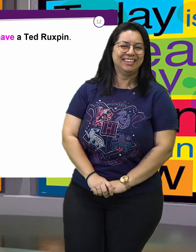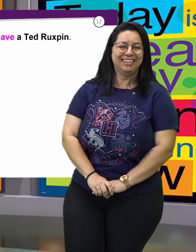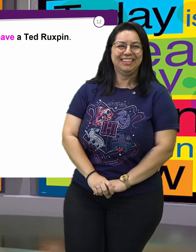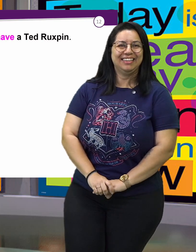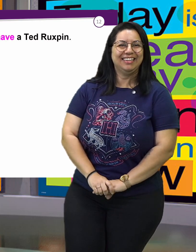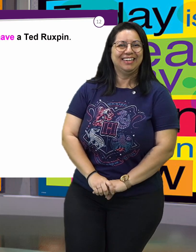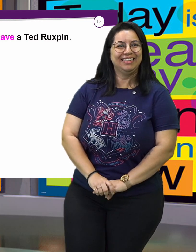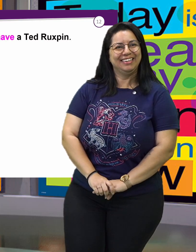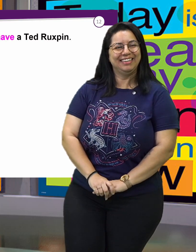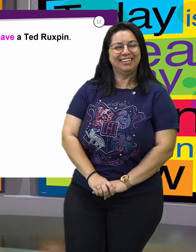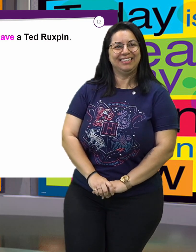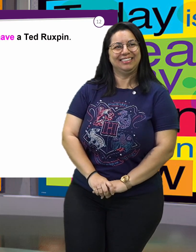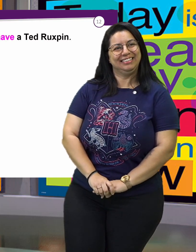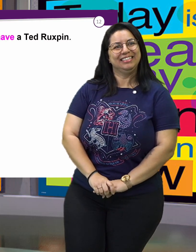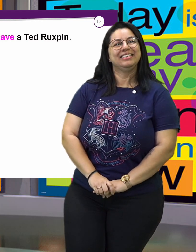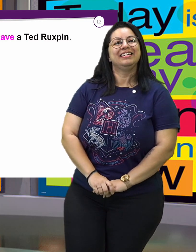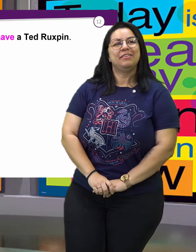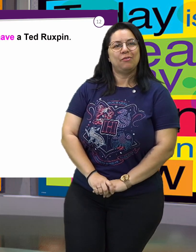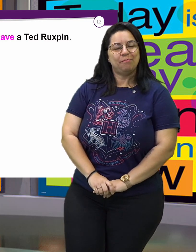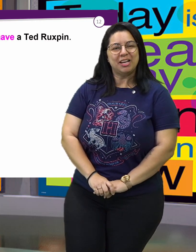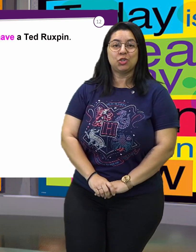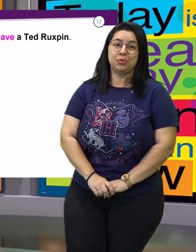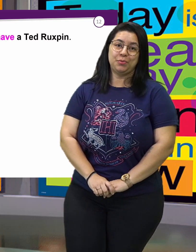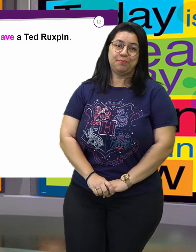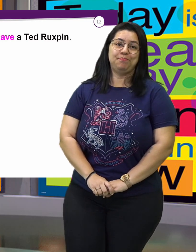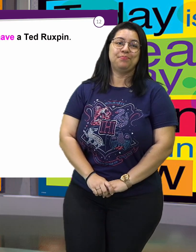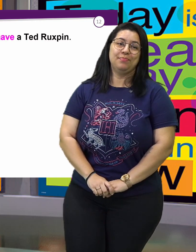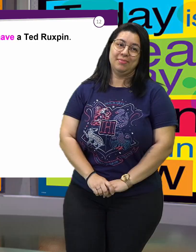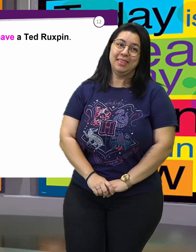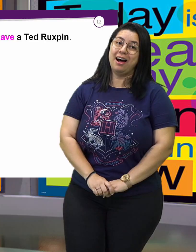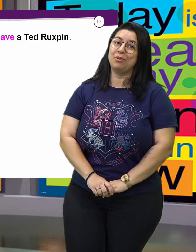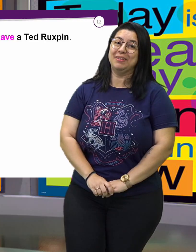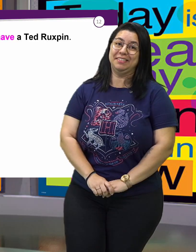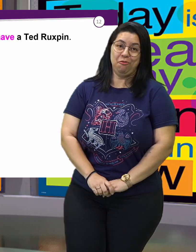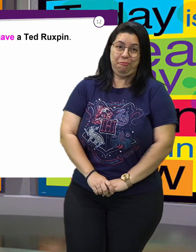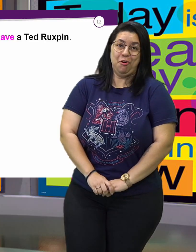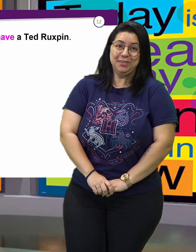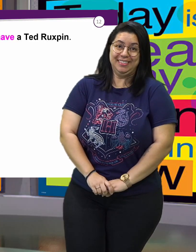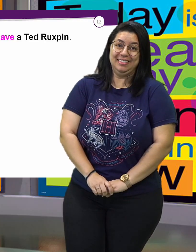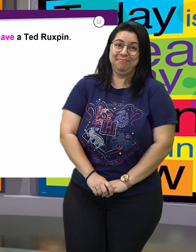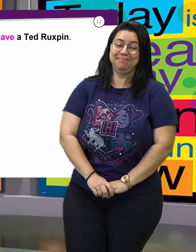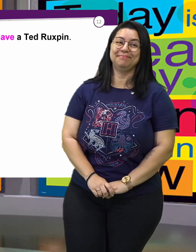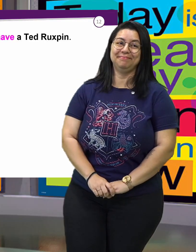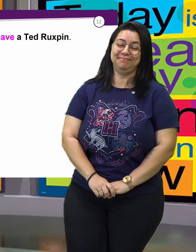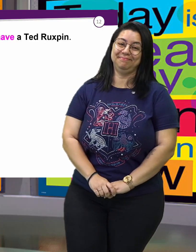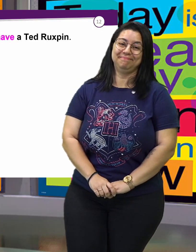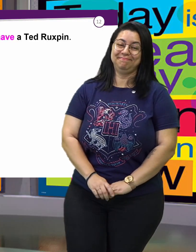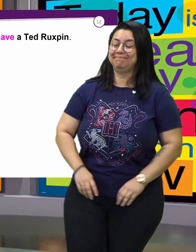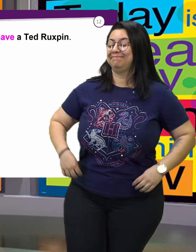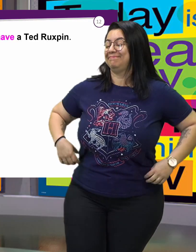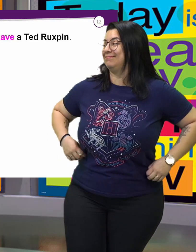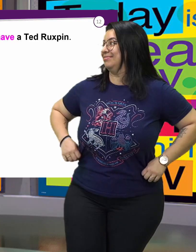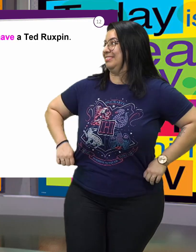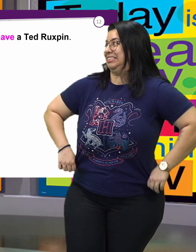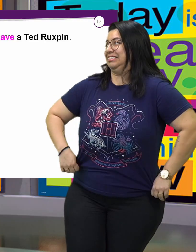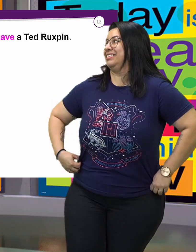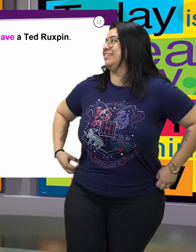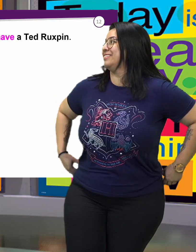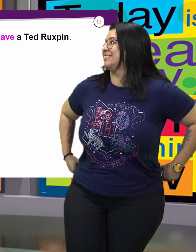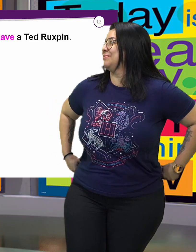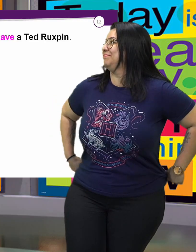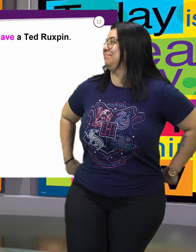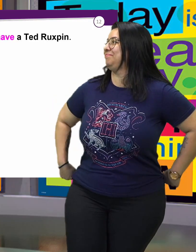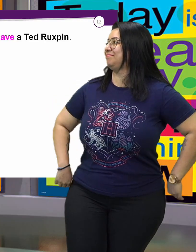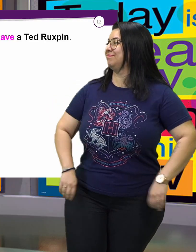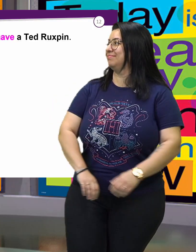vi. If I were... Então, se eu fosse, mas eu sou... Não, mas se eu fosse... Mas se eu fosse. Porque é uma situação hipotética.